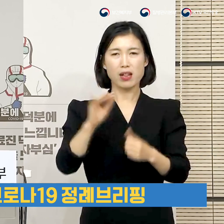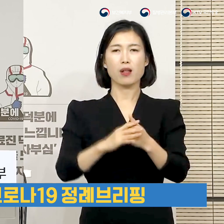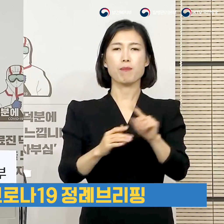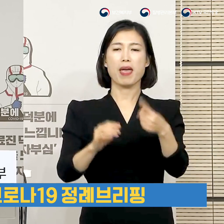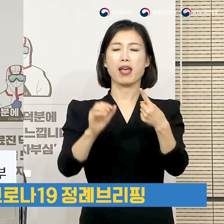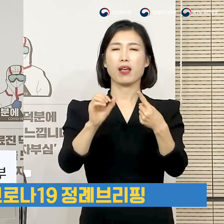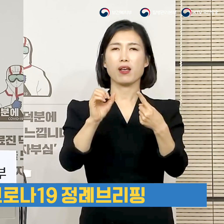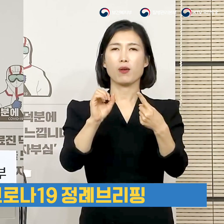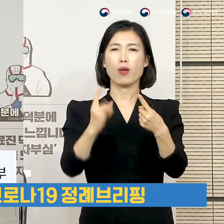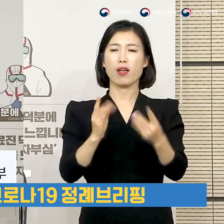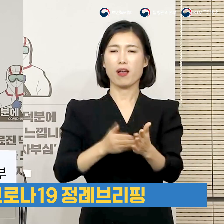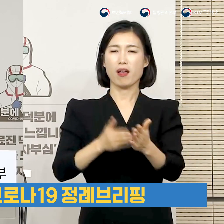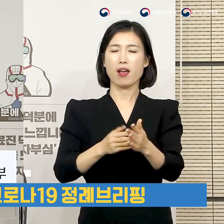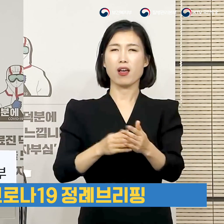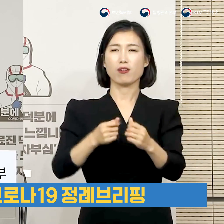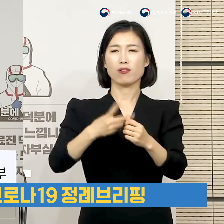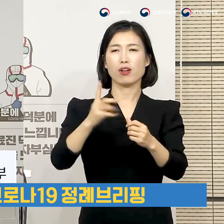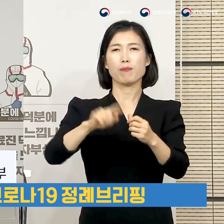하는 건데요.